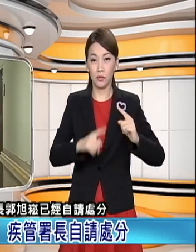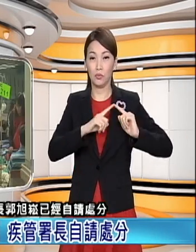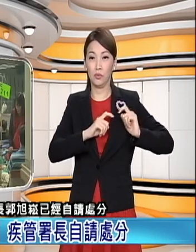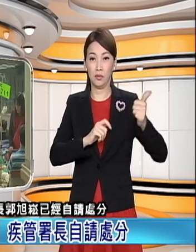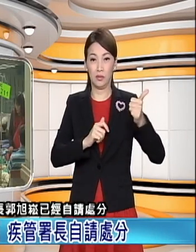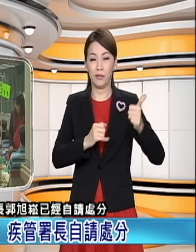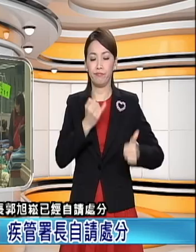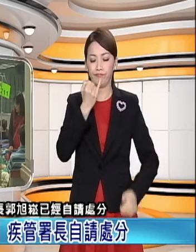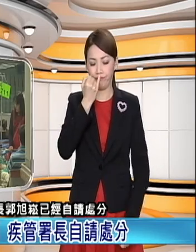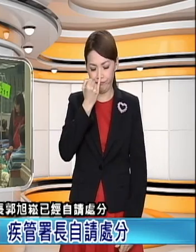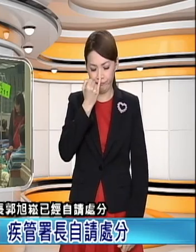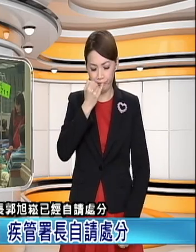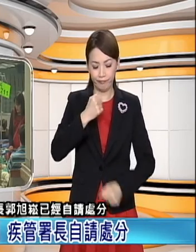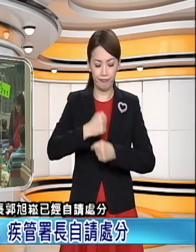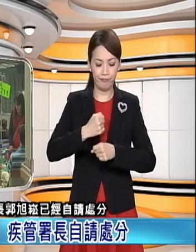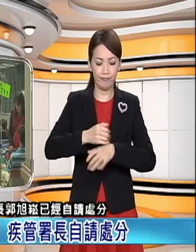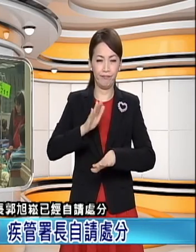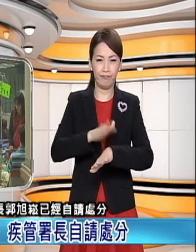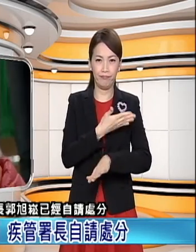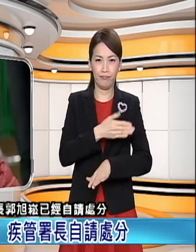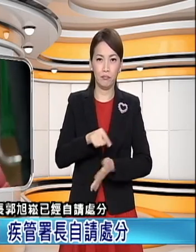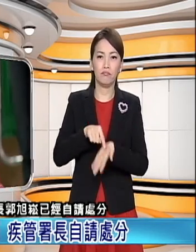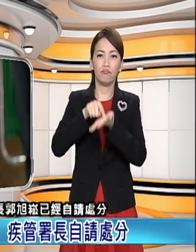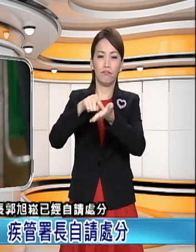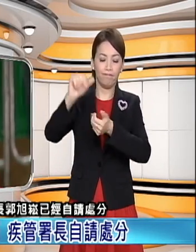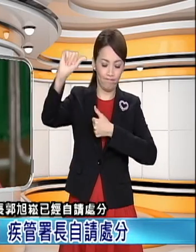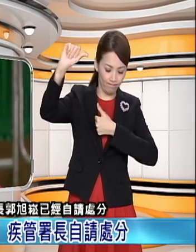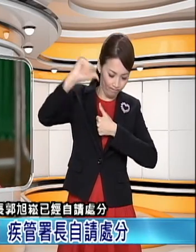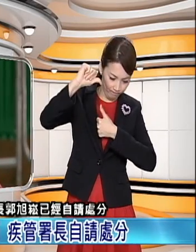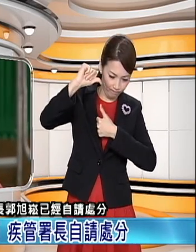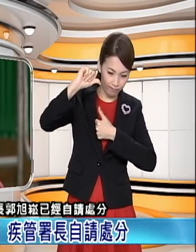长郭旭松已经自行处分。